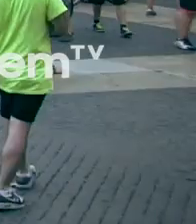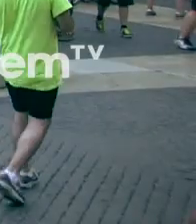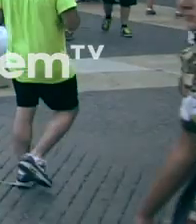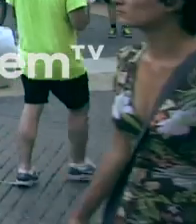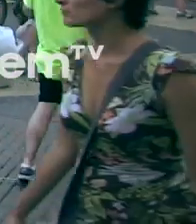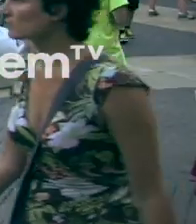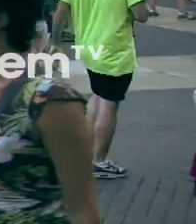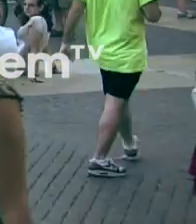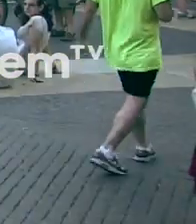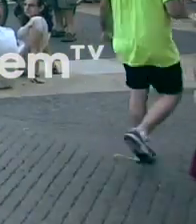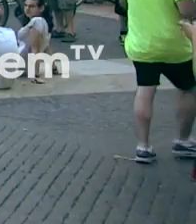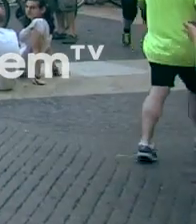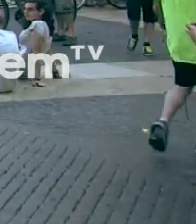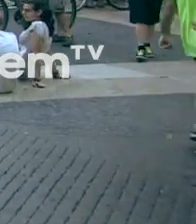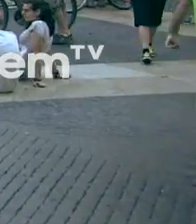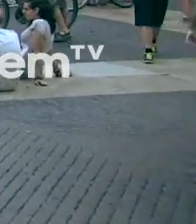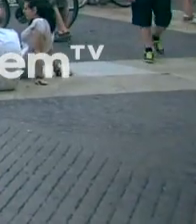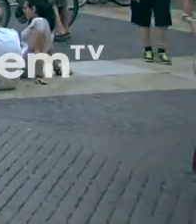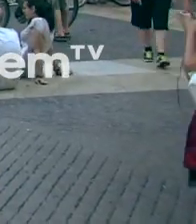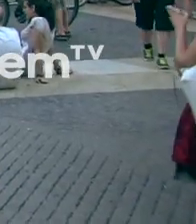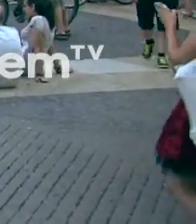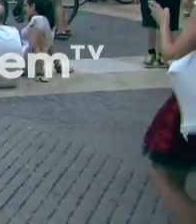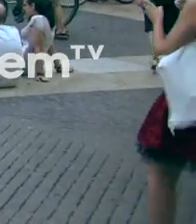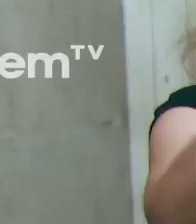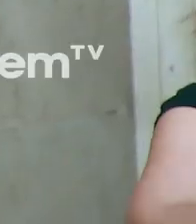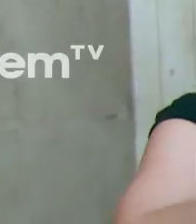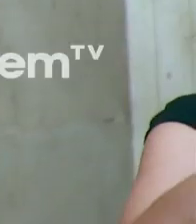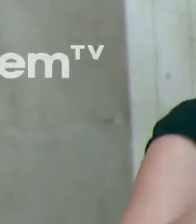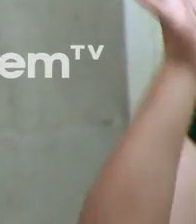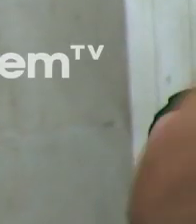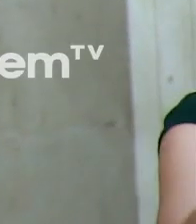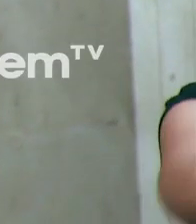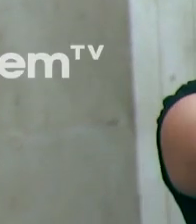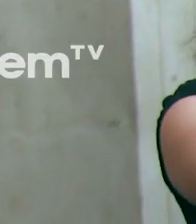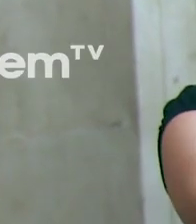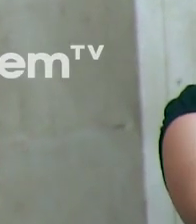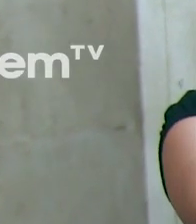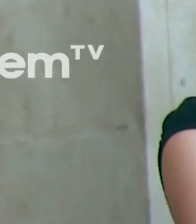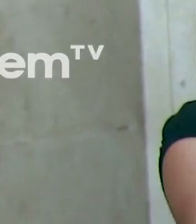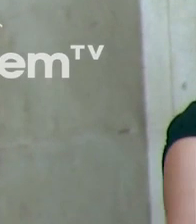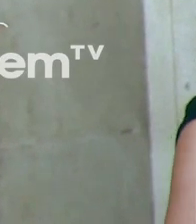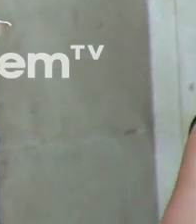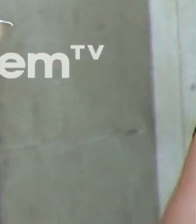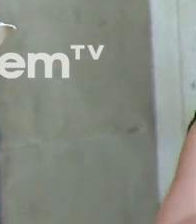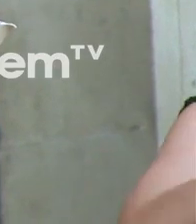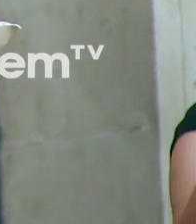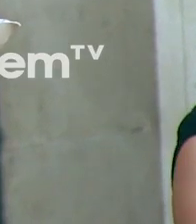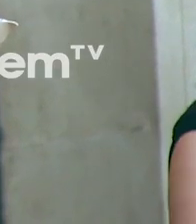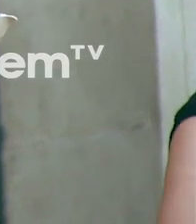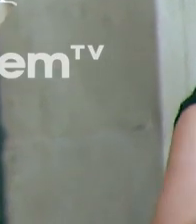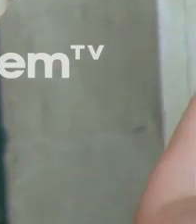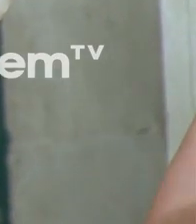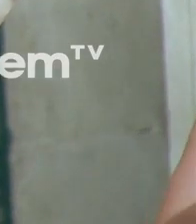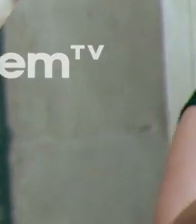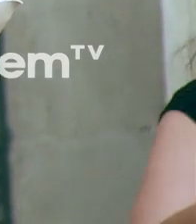rebuig social i familiar. Els sectors ultraconservadors ho van aprofitar per atacar les nostres